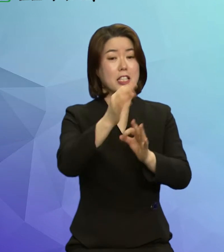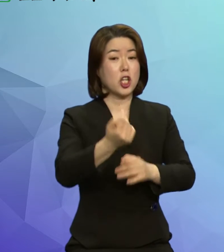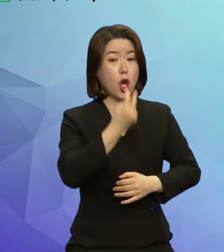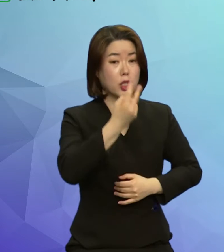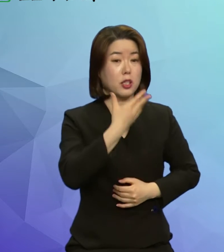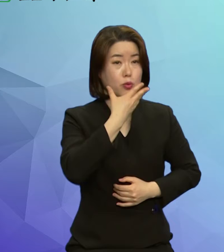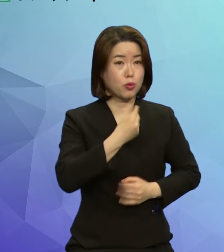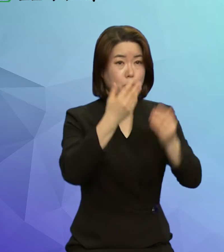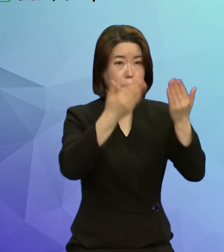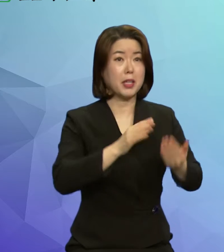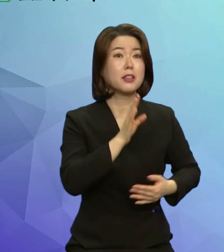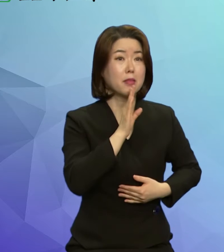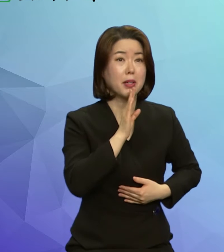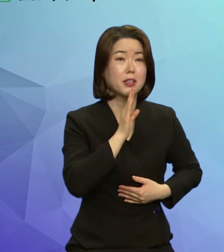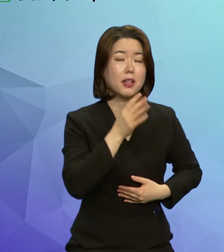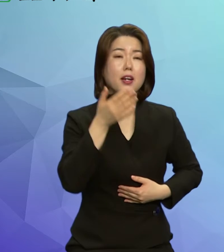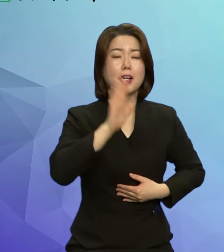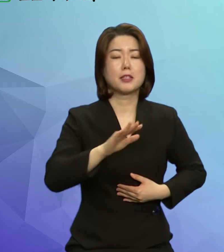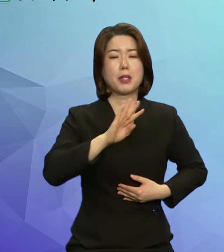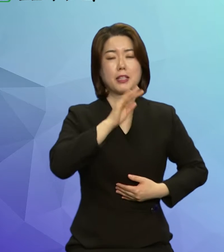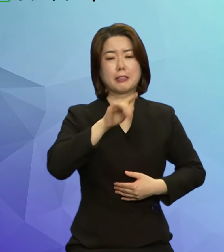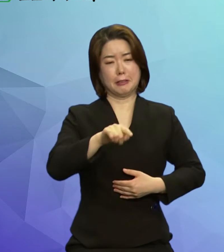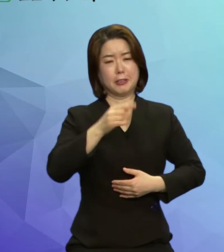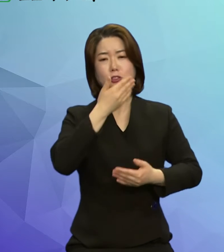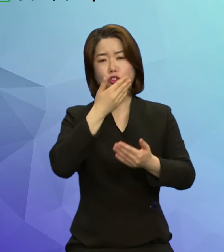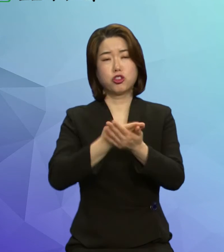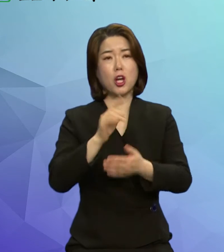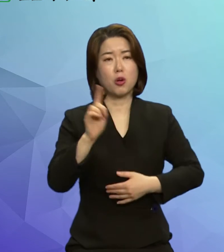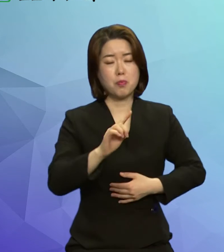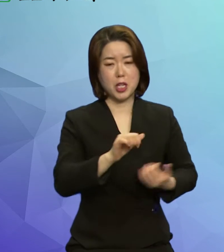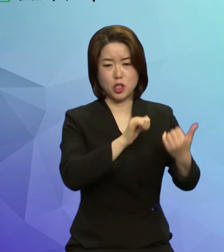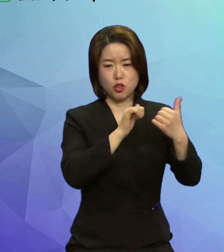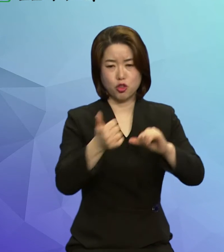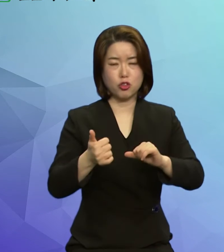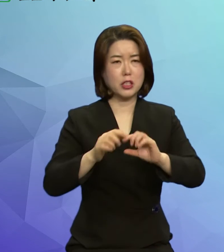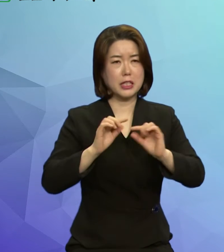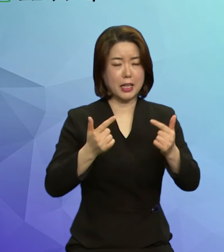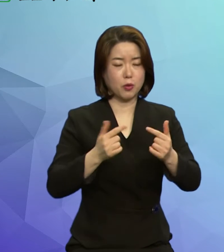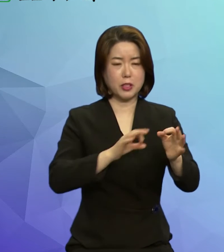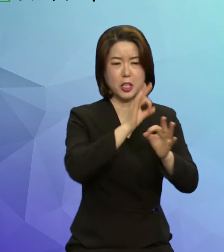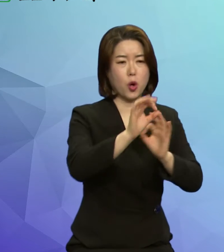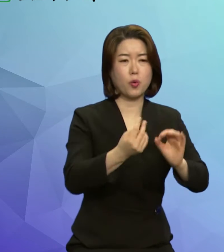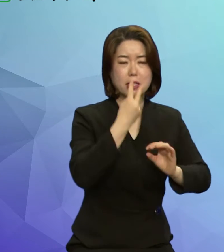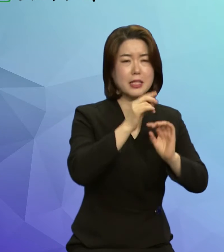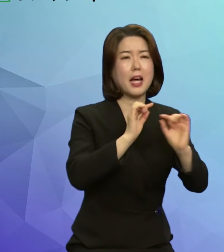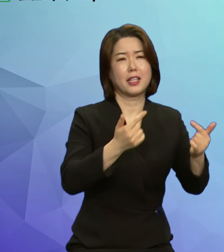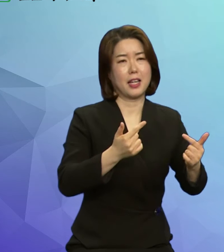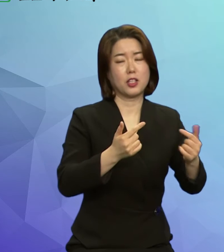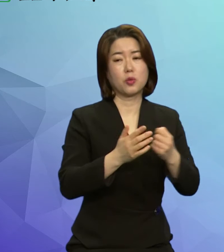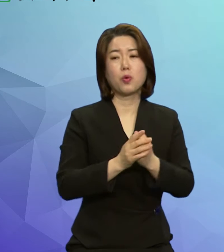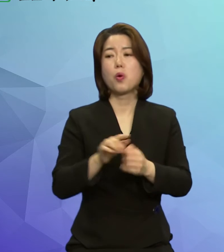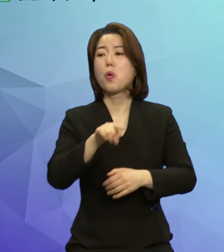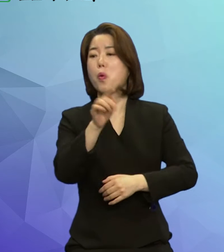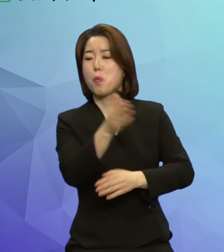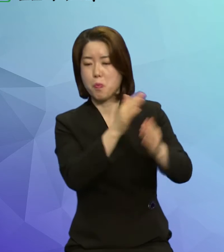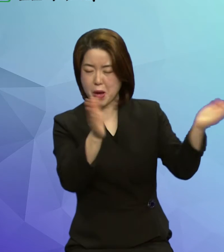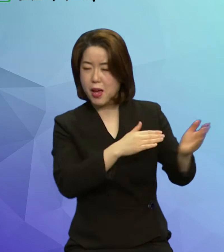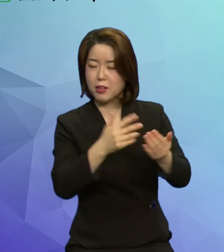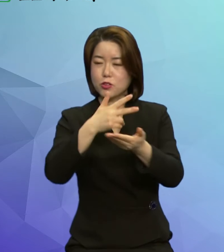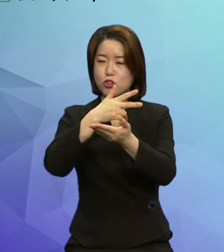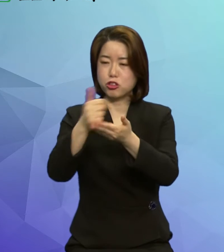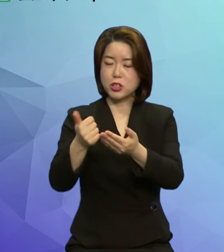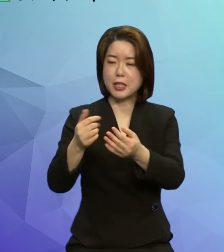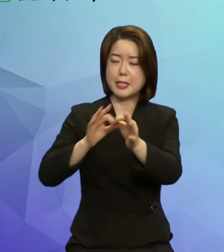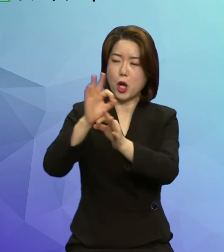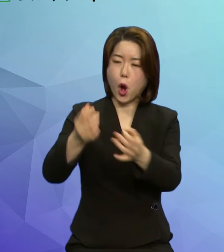축복을 받았지만 그 핵심은 죽지 않고 영원히 사는 거 아닙니다. 주님과 함께 사는 것이었습니다.